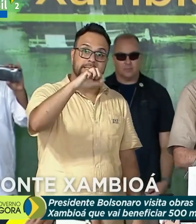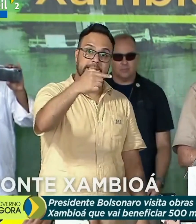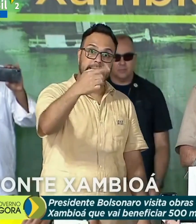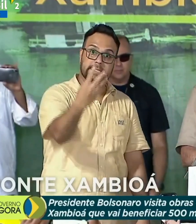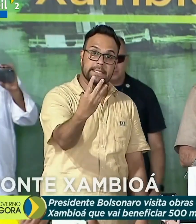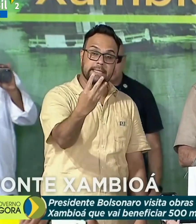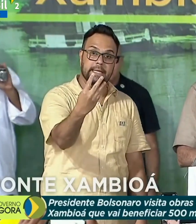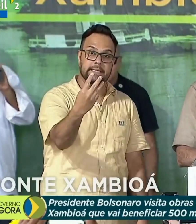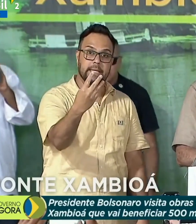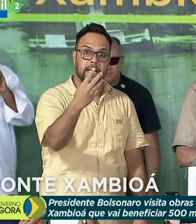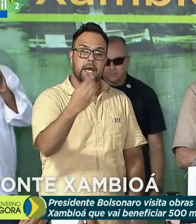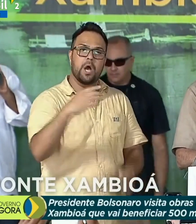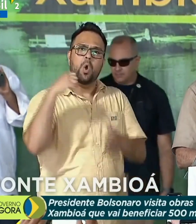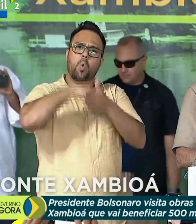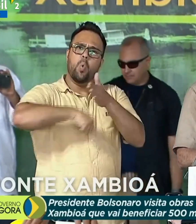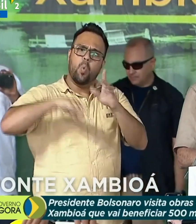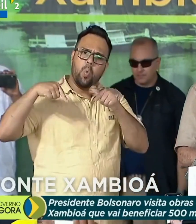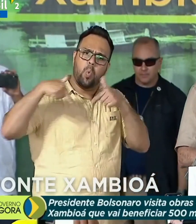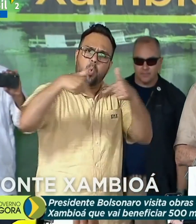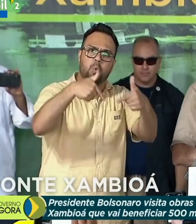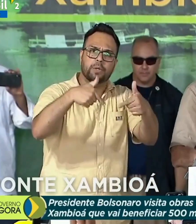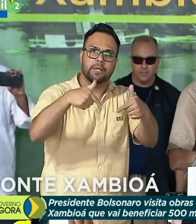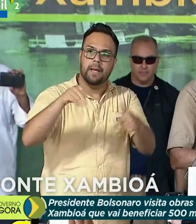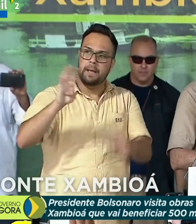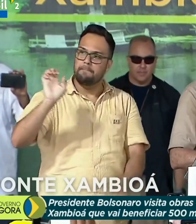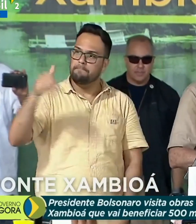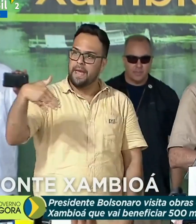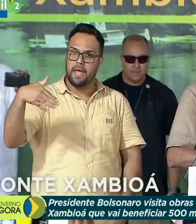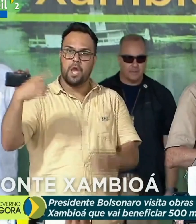1973 a luta do bem contra o mal.